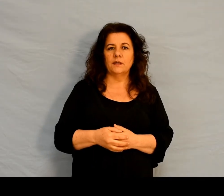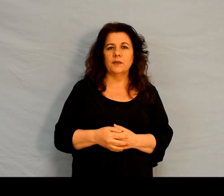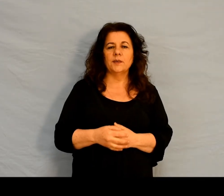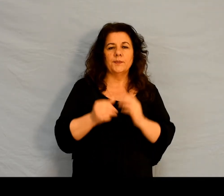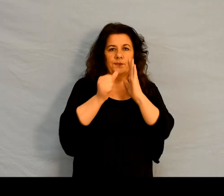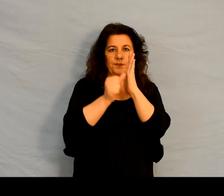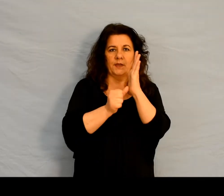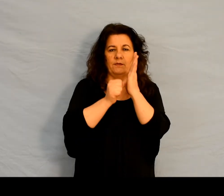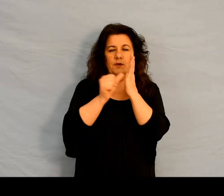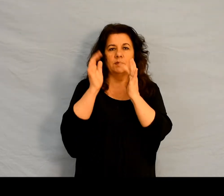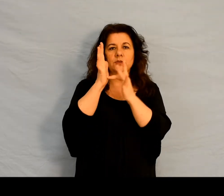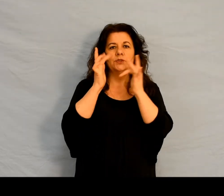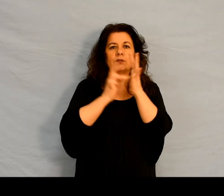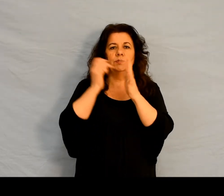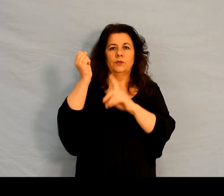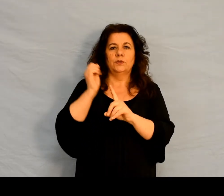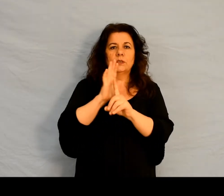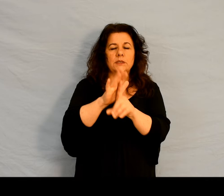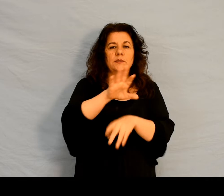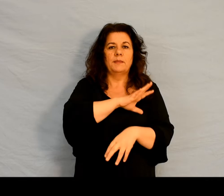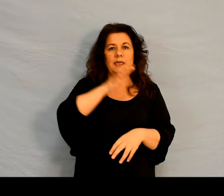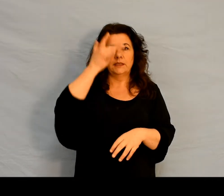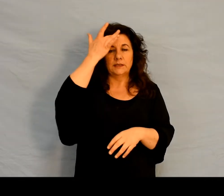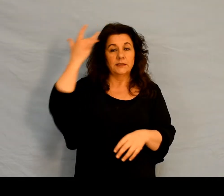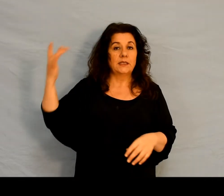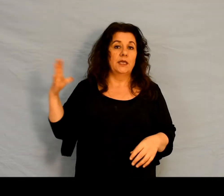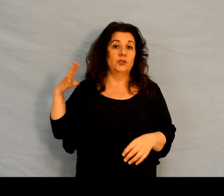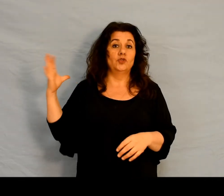Évangile de Jésus-Christ selon saint Jean.